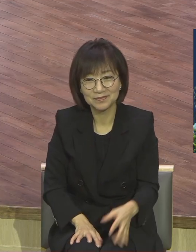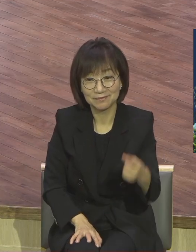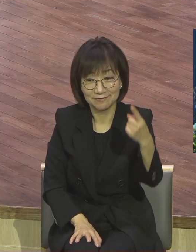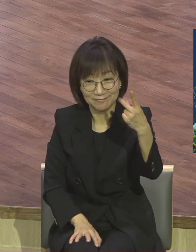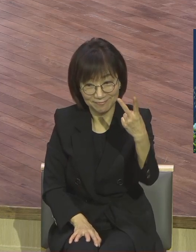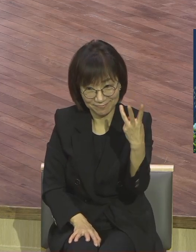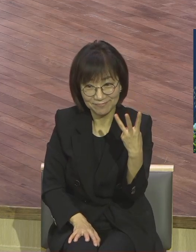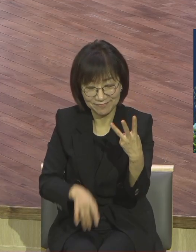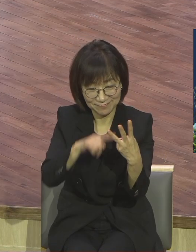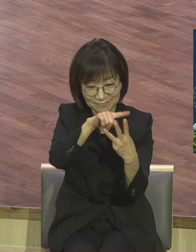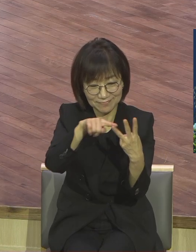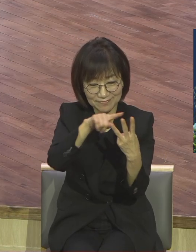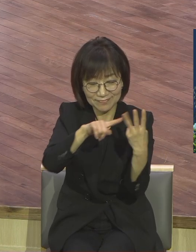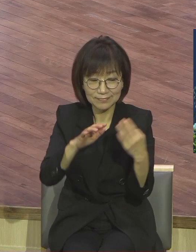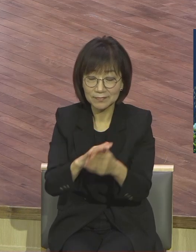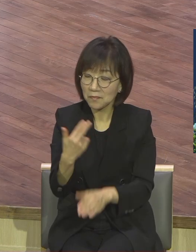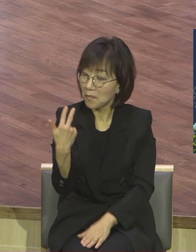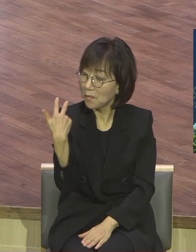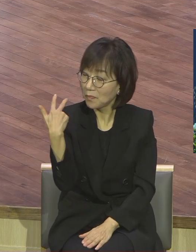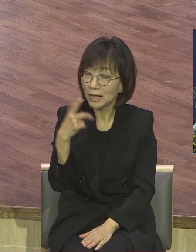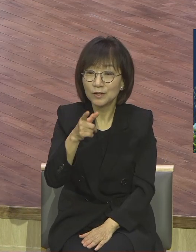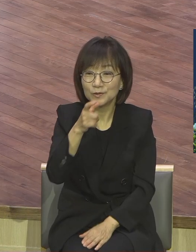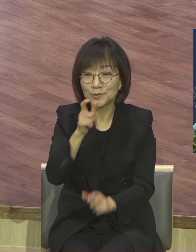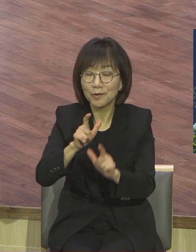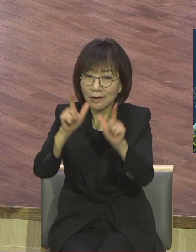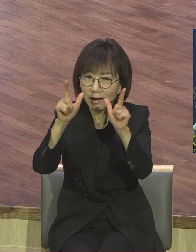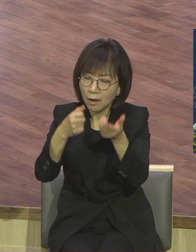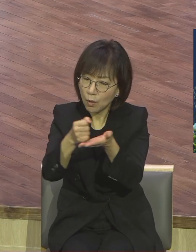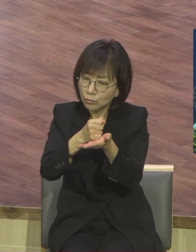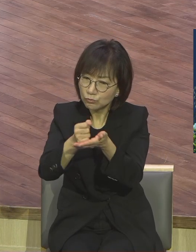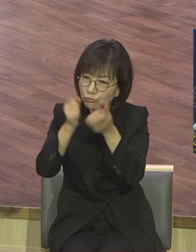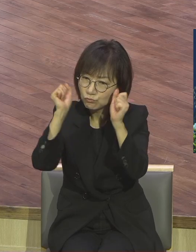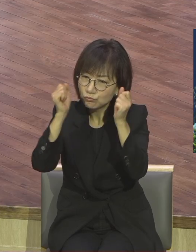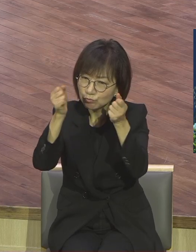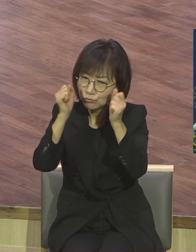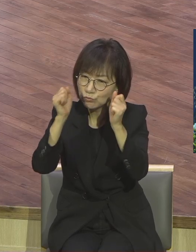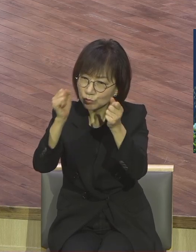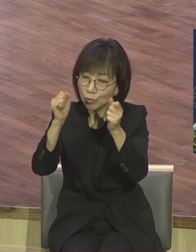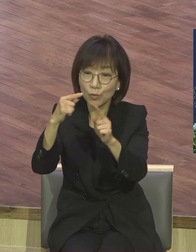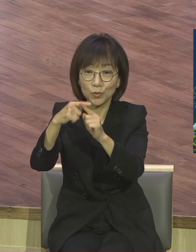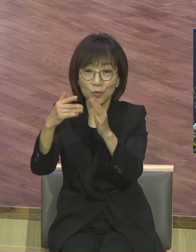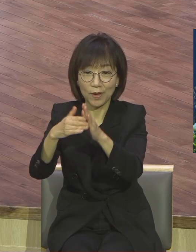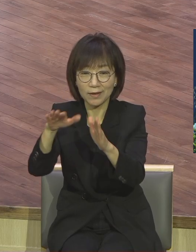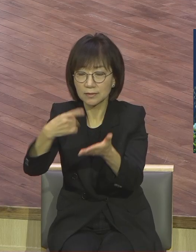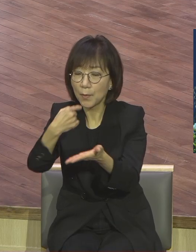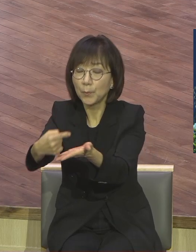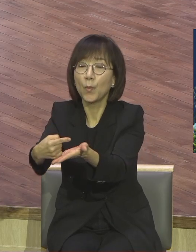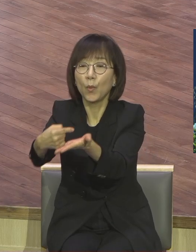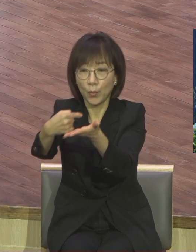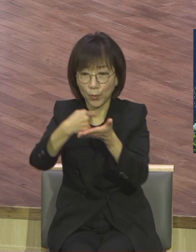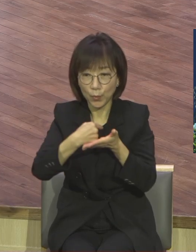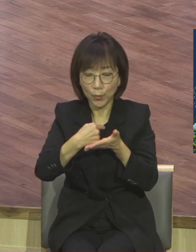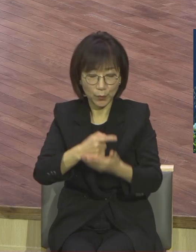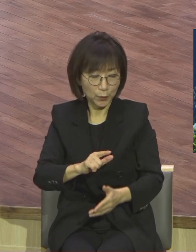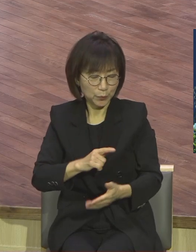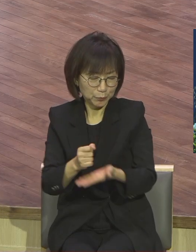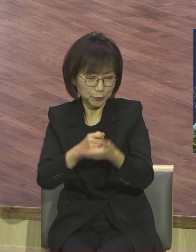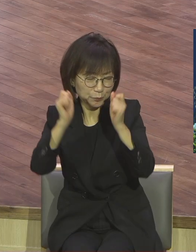지난 수요일 무속 전문교회 보고가 왔습니다. 최윤정 무속인이